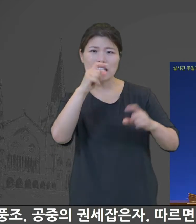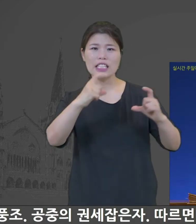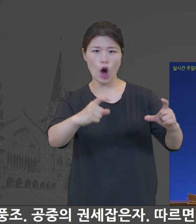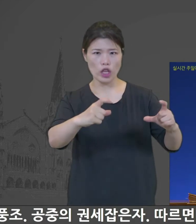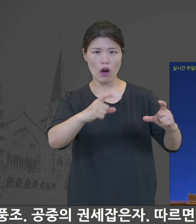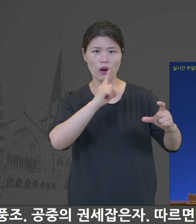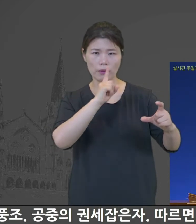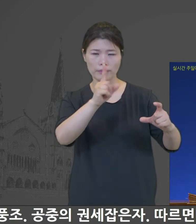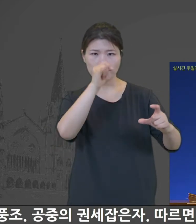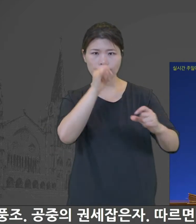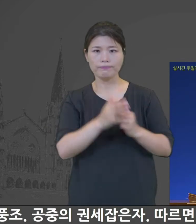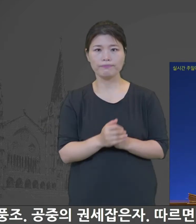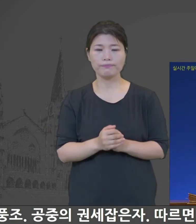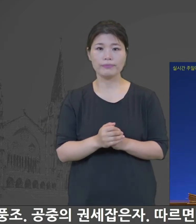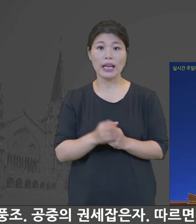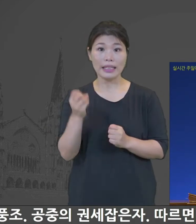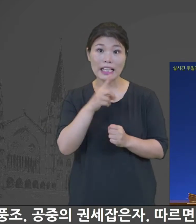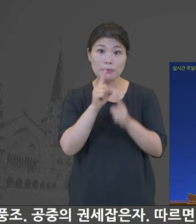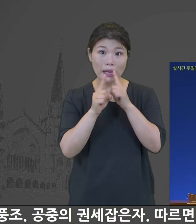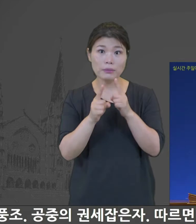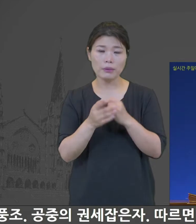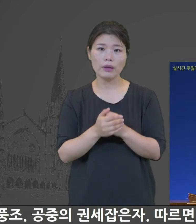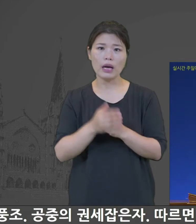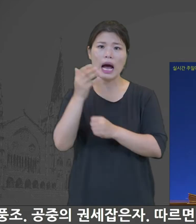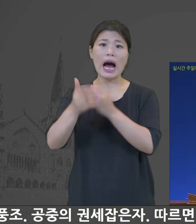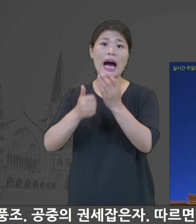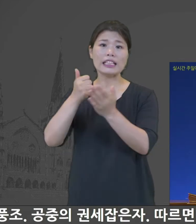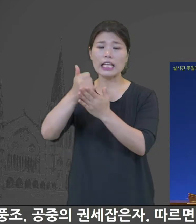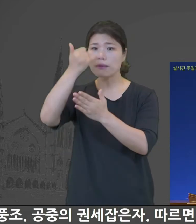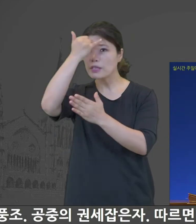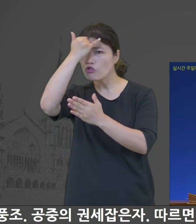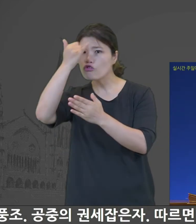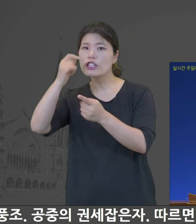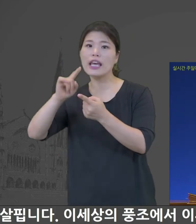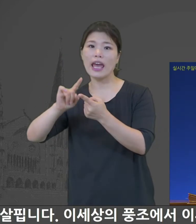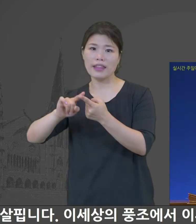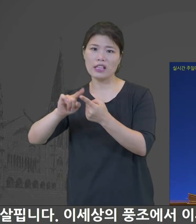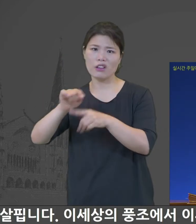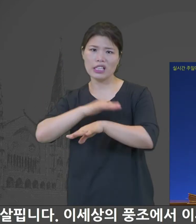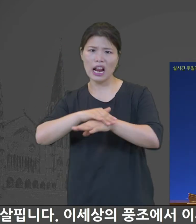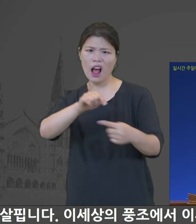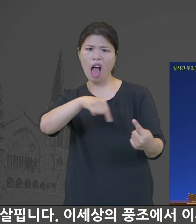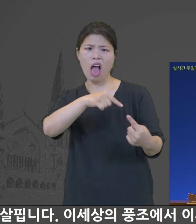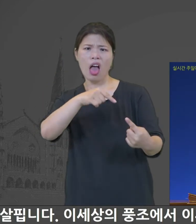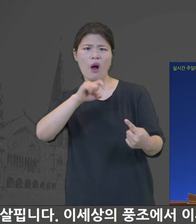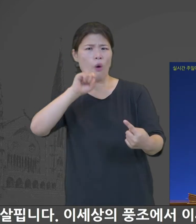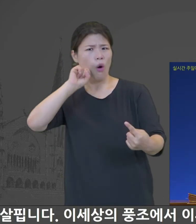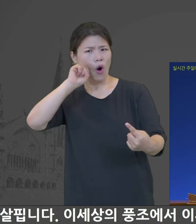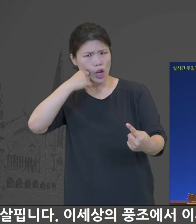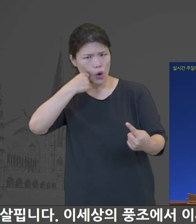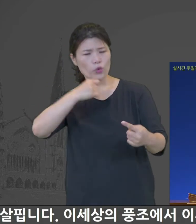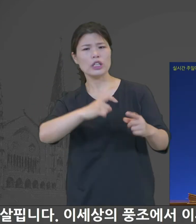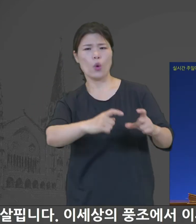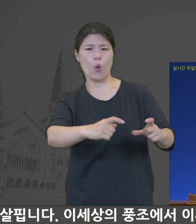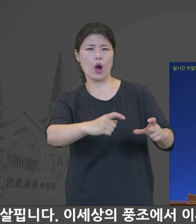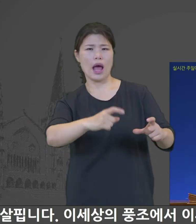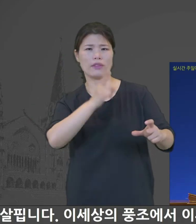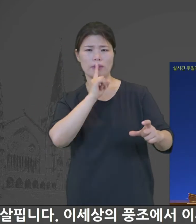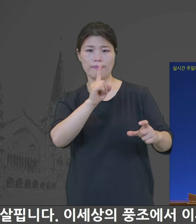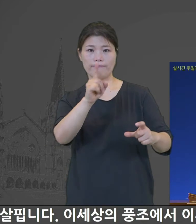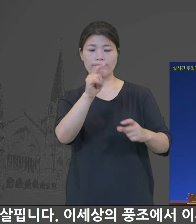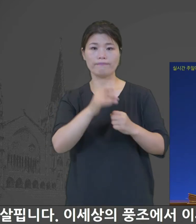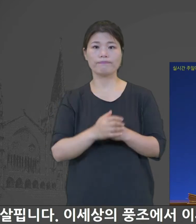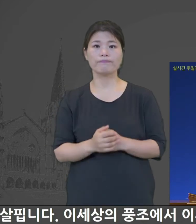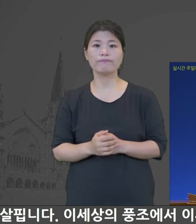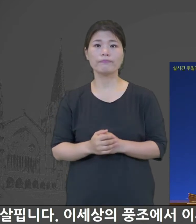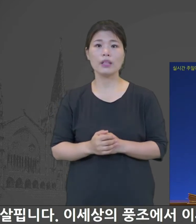말이죠. 바꿔 얘기하면 하나님의 윤리 시스템이 잘 작동되지 않고 있는 공간이라고 말할 수 있겠습니다.